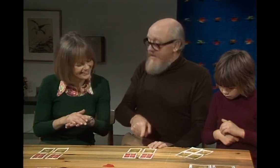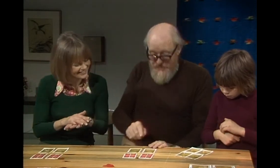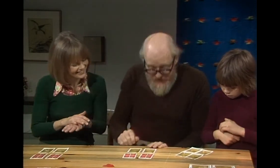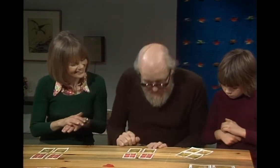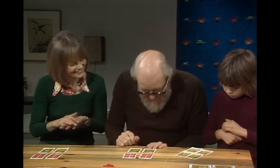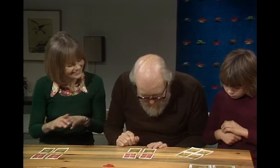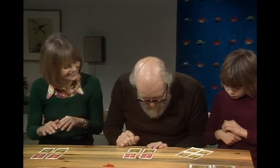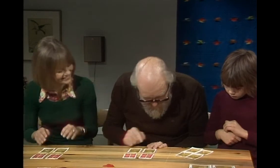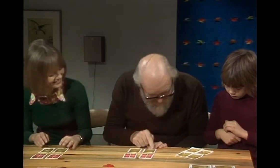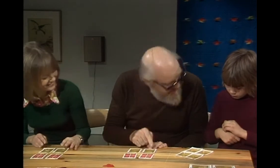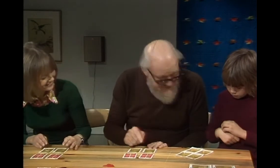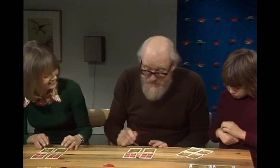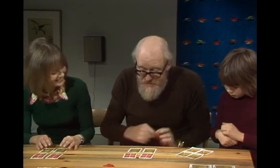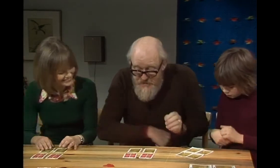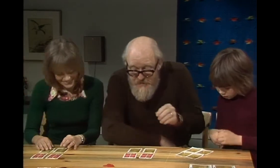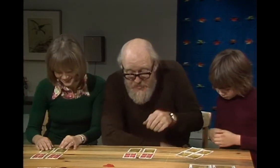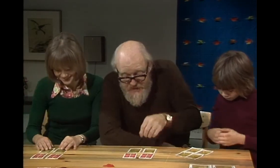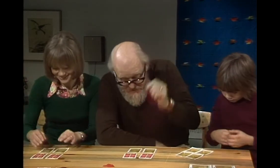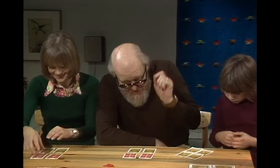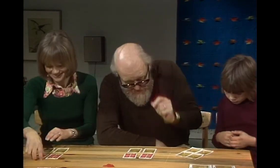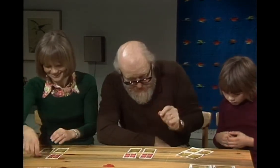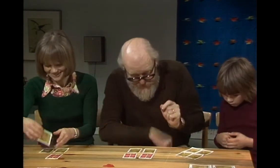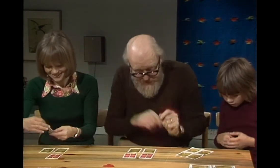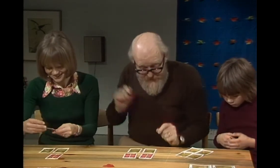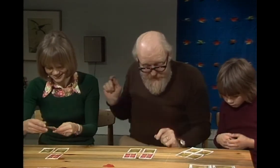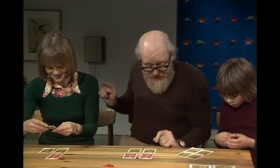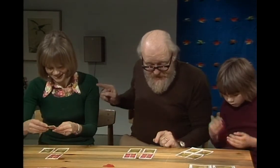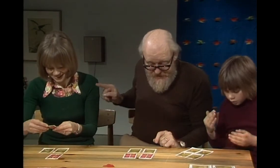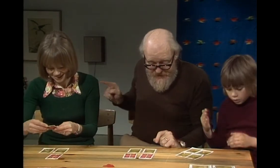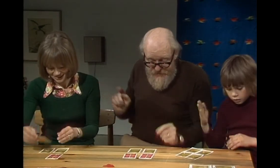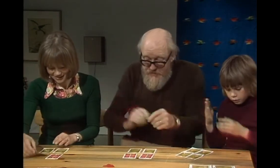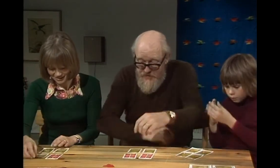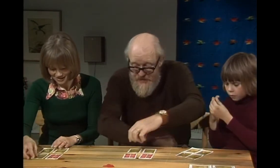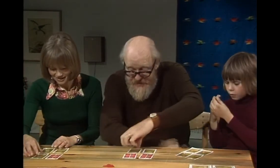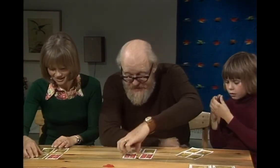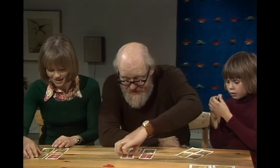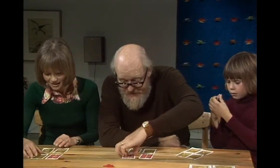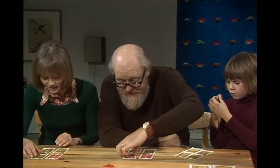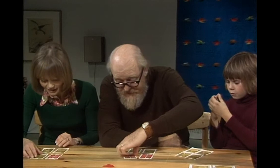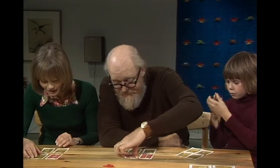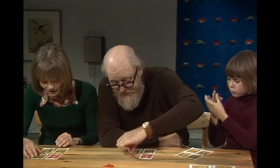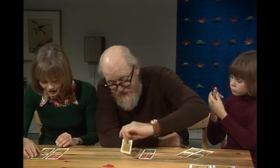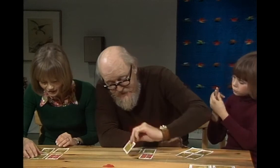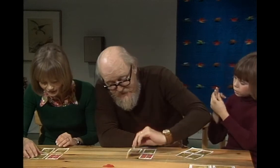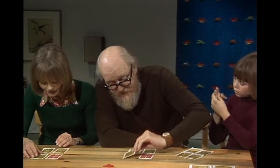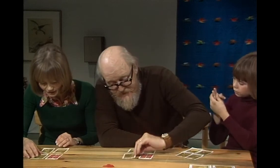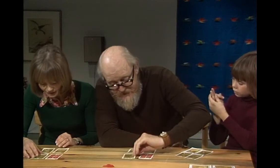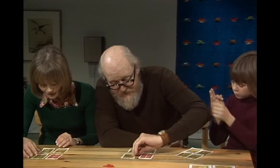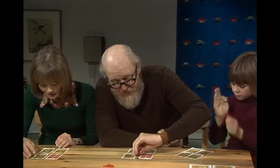är väldigt lik mamma också. Ja. Jaha, då pekar jag på dig där, säger du. Det var ju väldigt enkelt. Jaha. Vi ser. Där